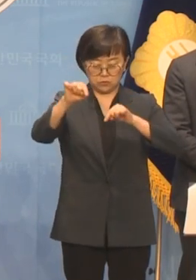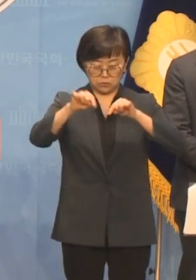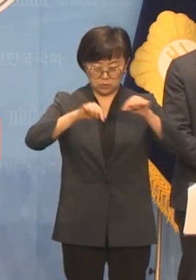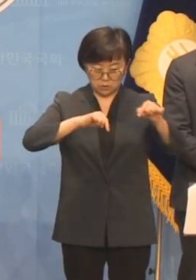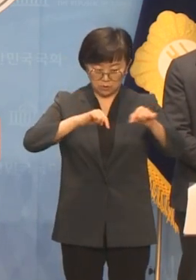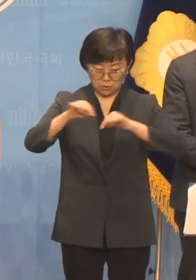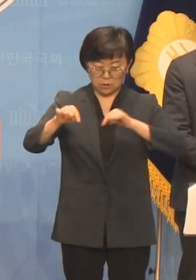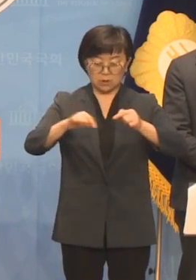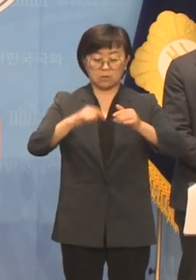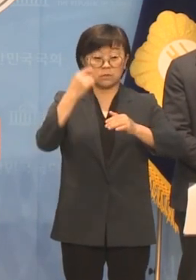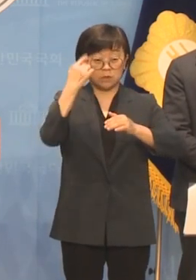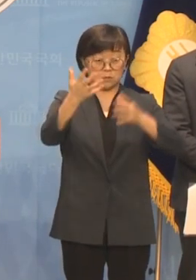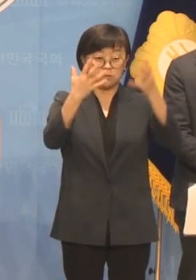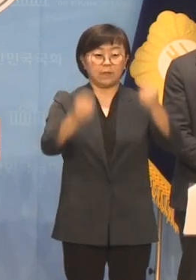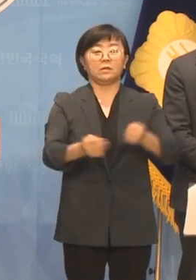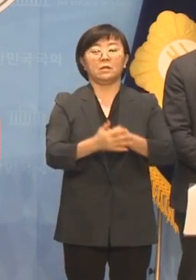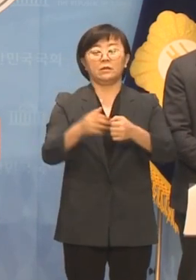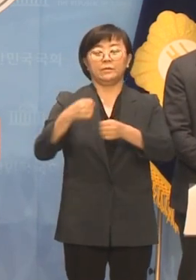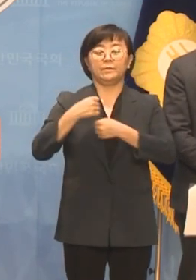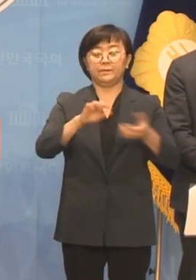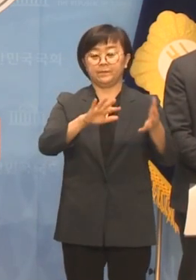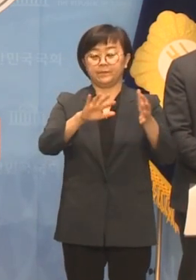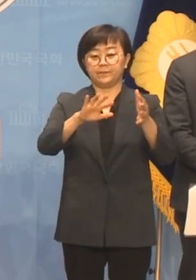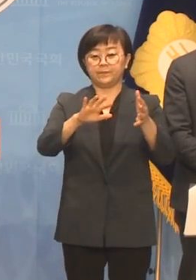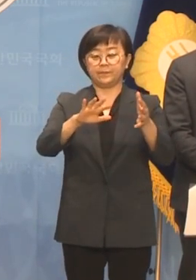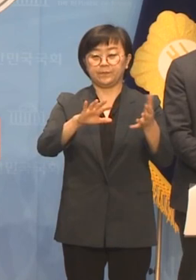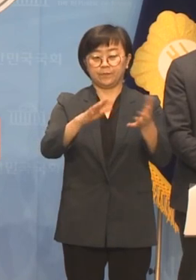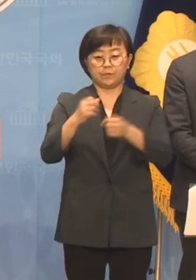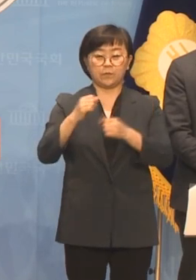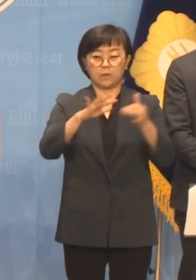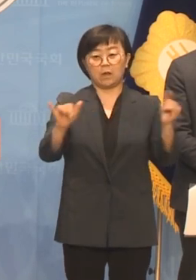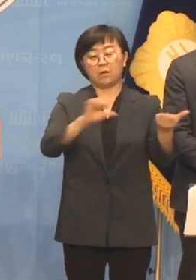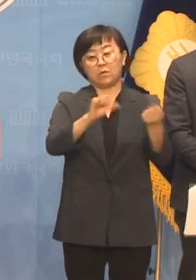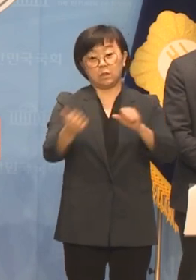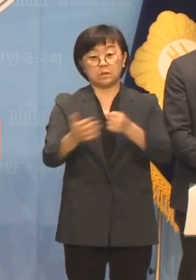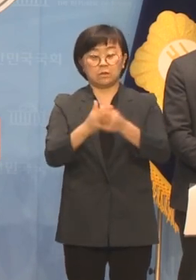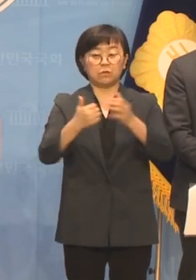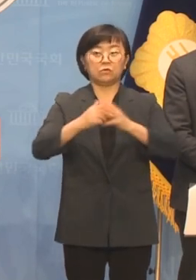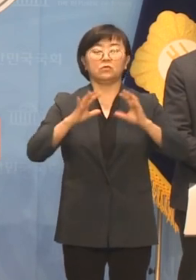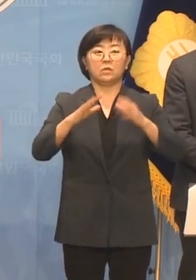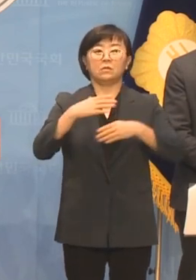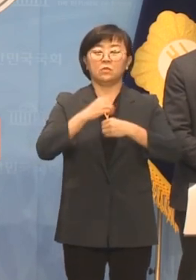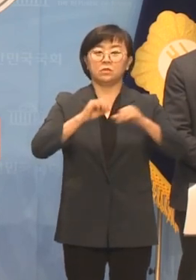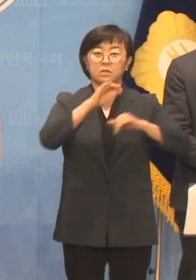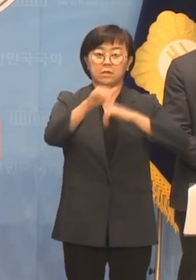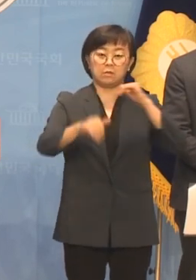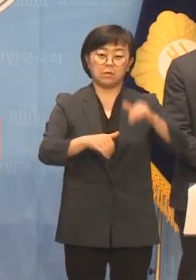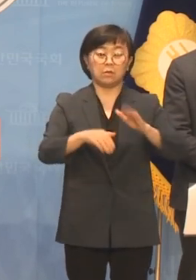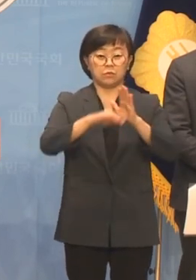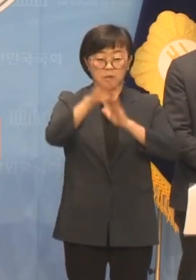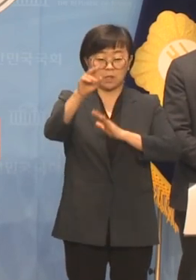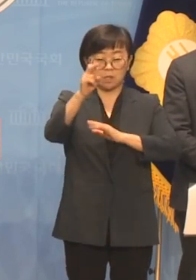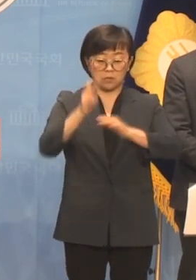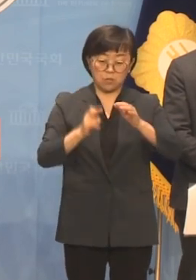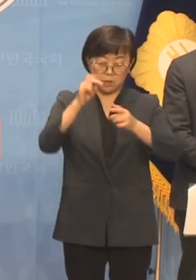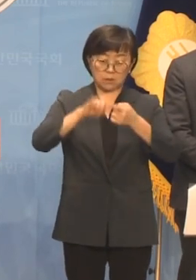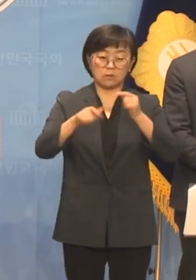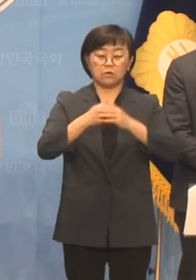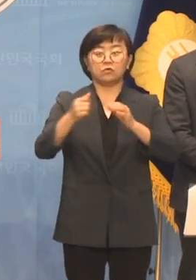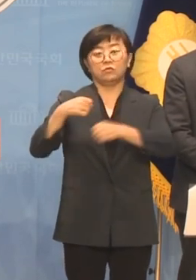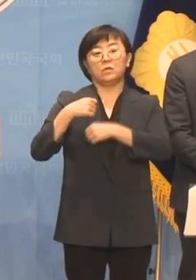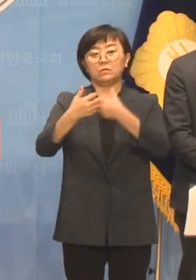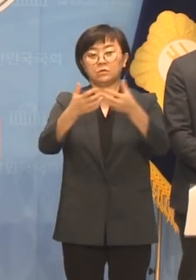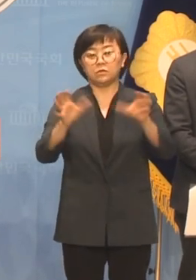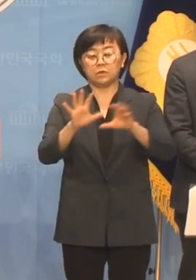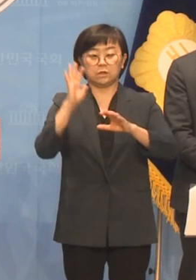있습니다. 해병대원 사망 사건 수사에 국가안보실의 개입, 북한의 거듭된 도발에 대한